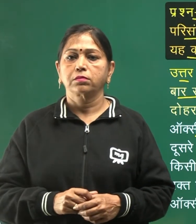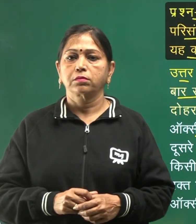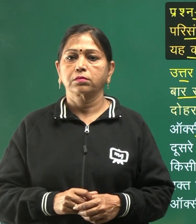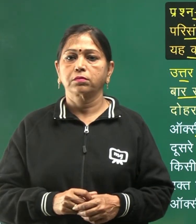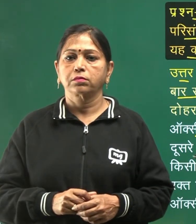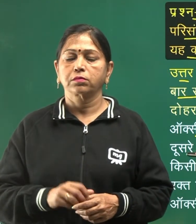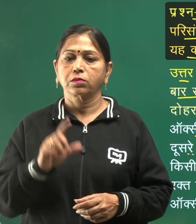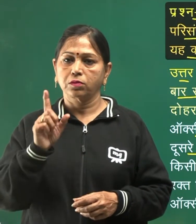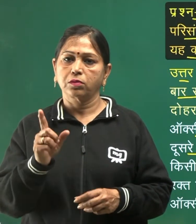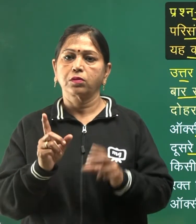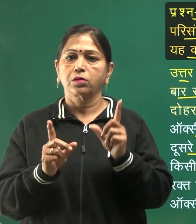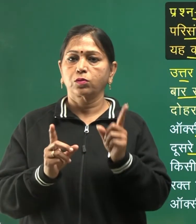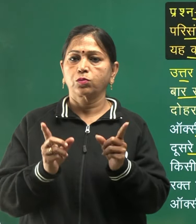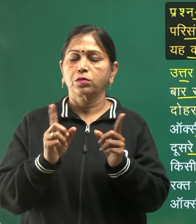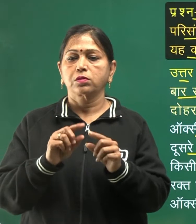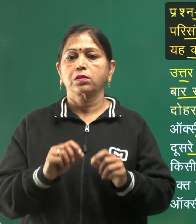एक दूसरे से